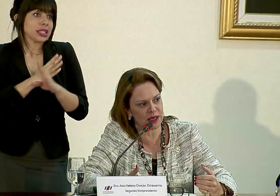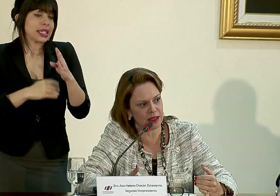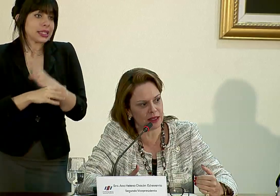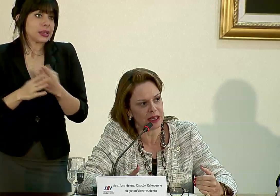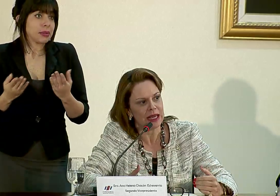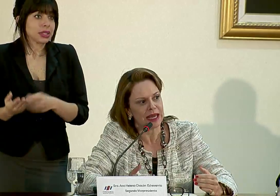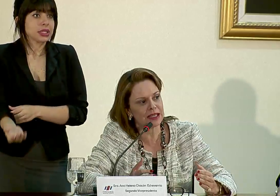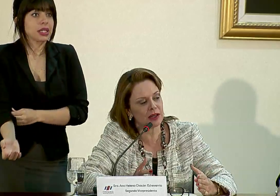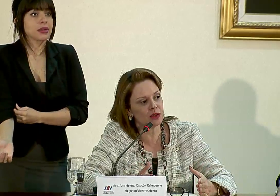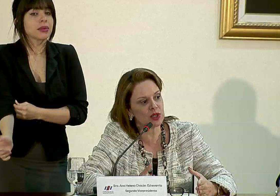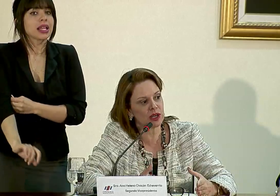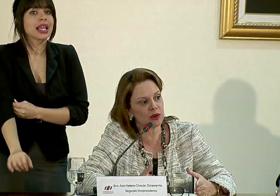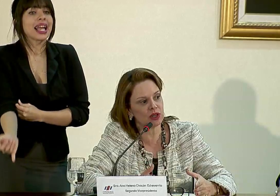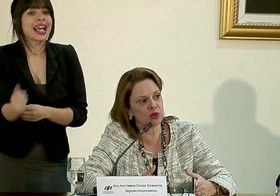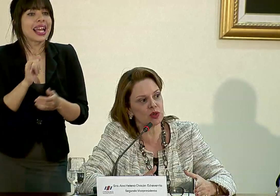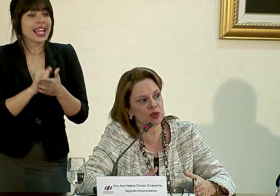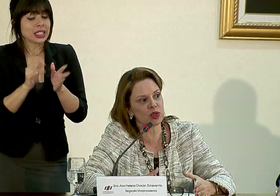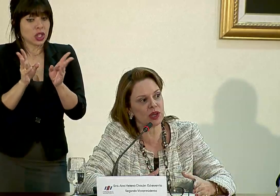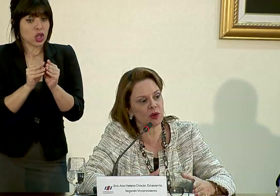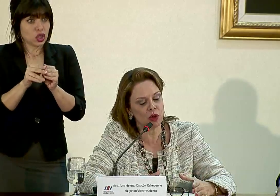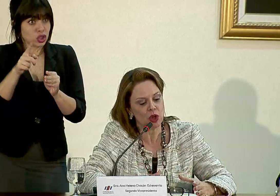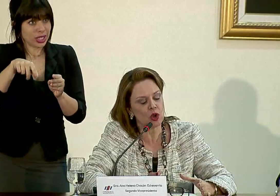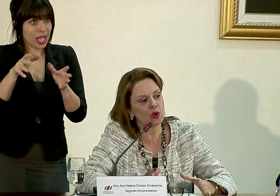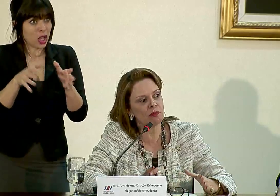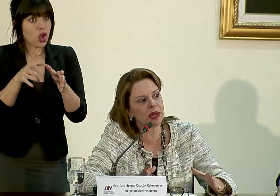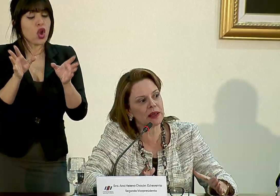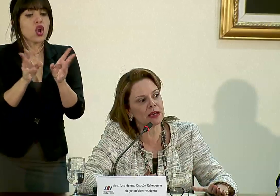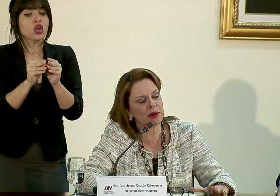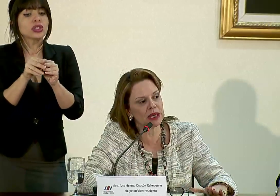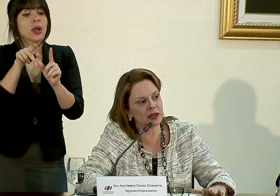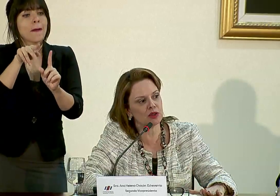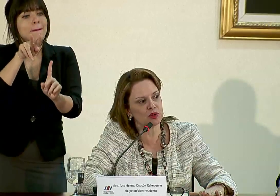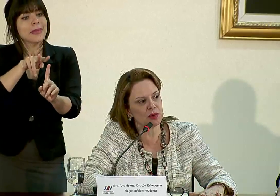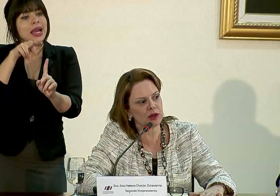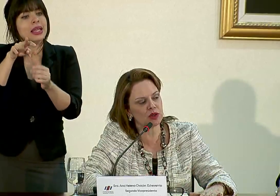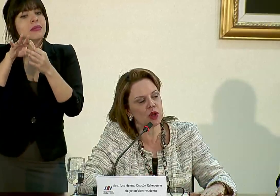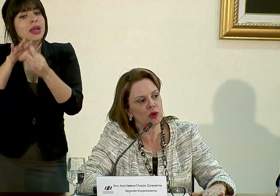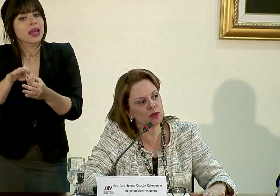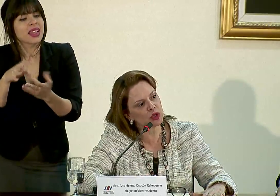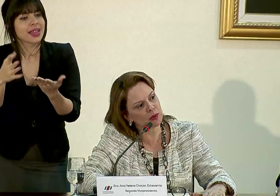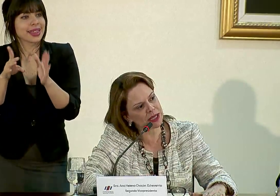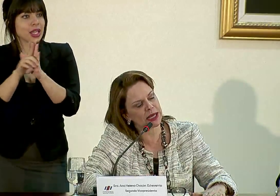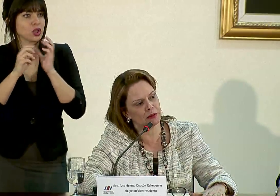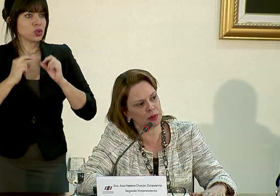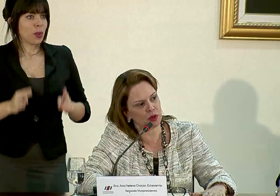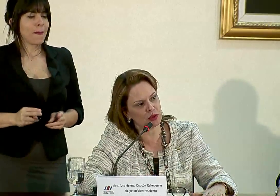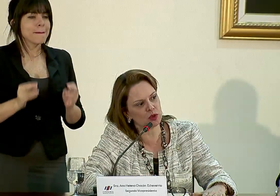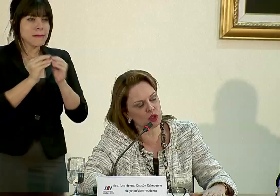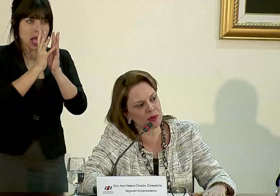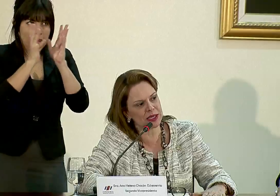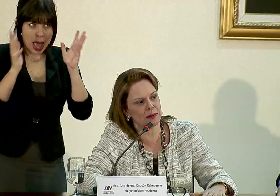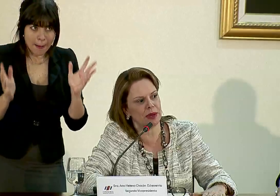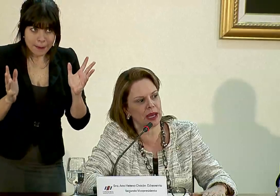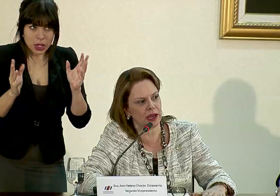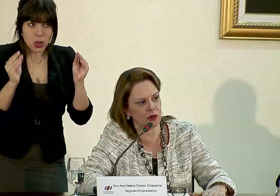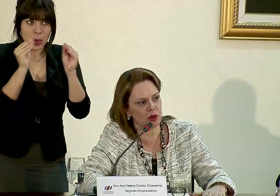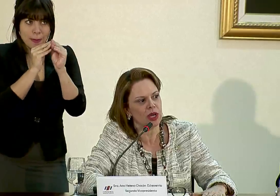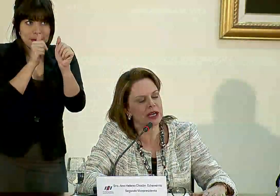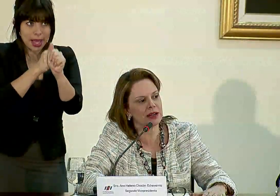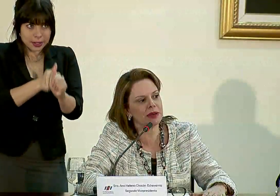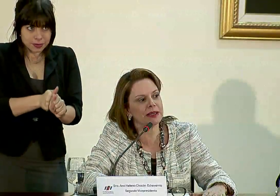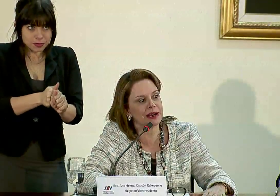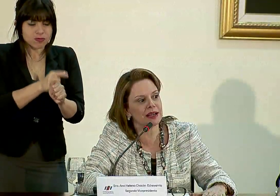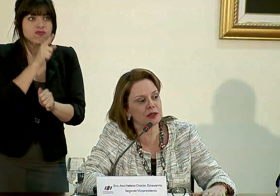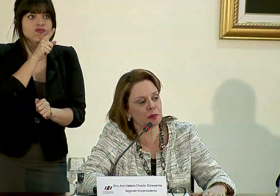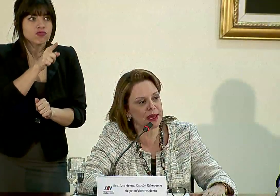discapacidad este consejo es un consejo con un paradigma de derechos humanos mucho más amplio y mucho más apegado